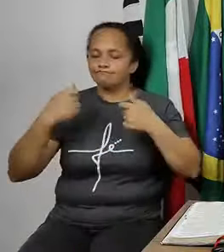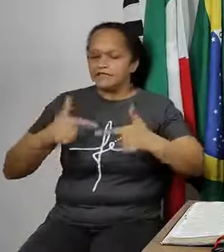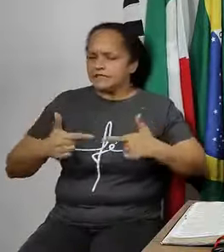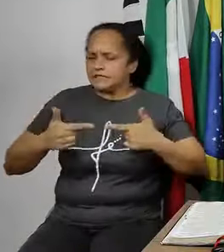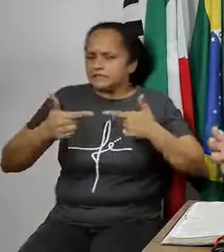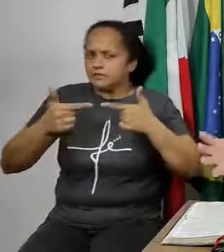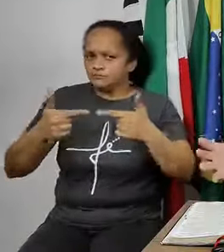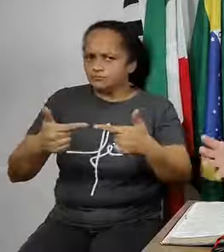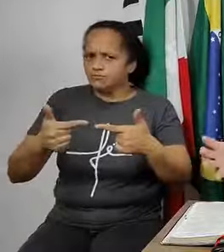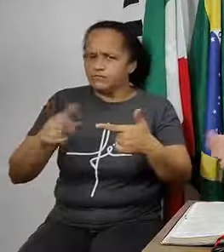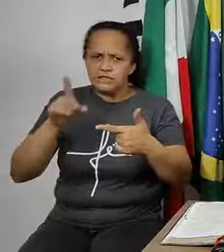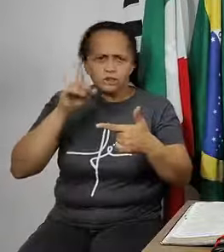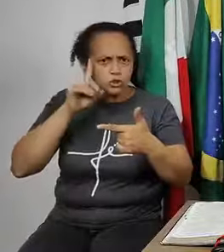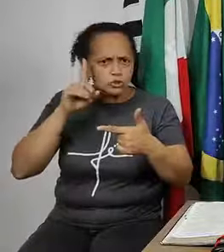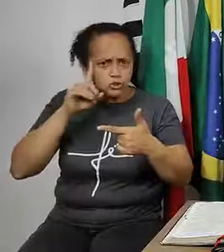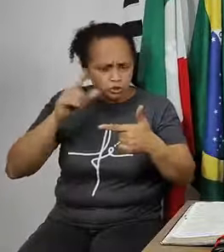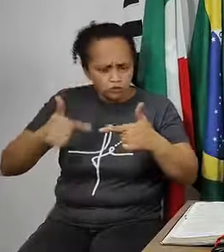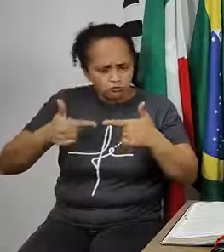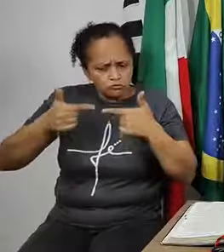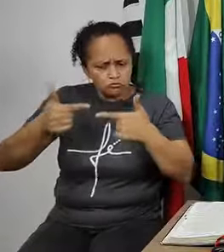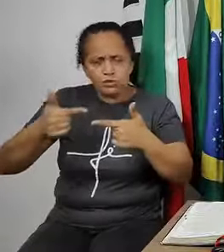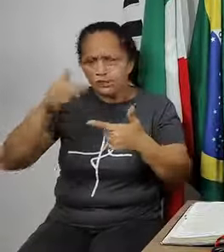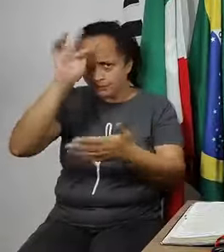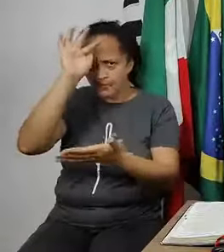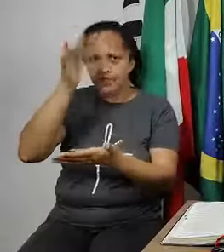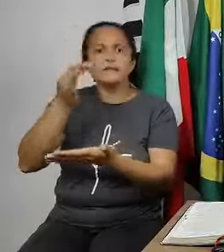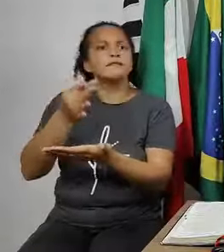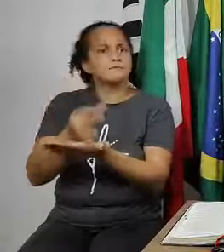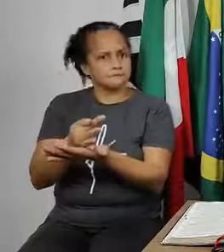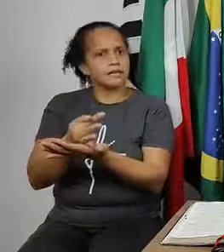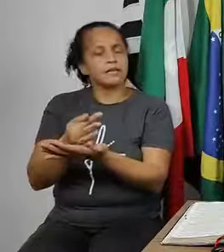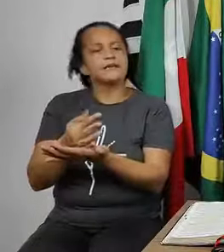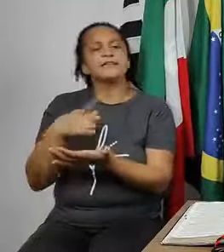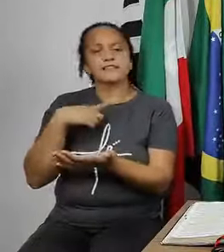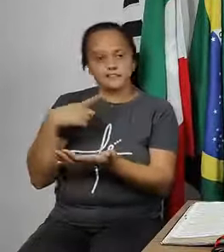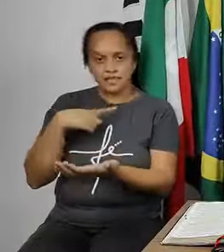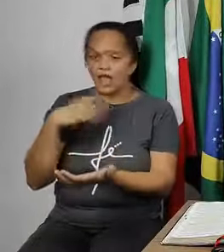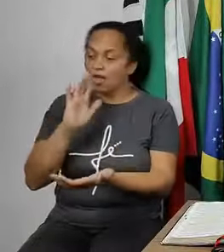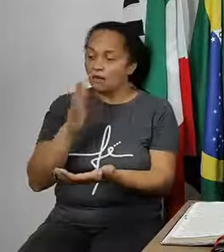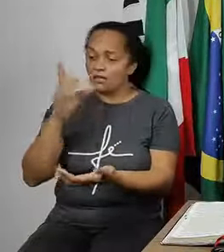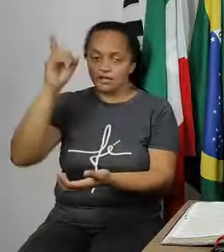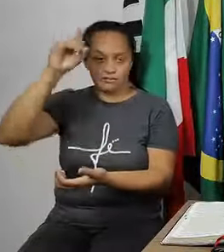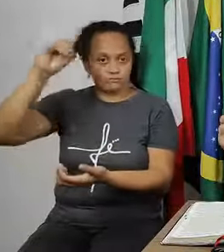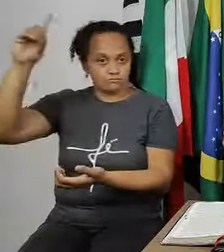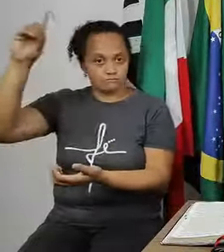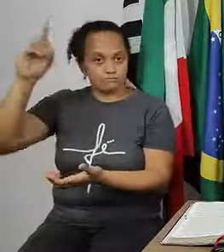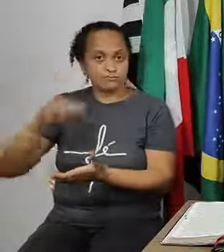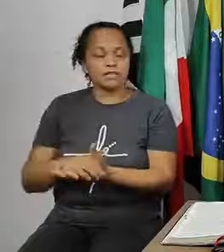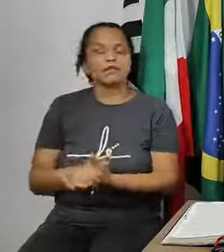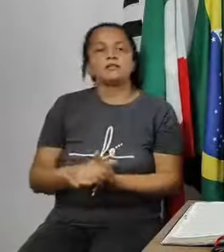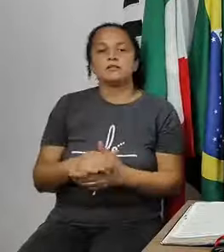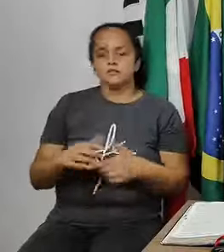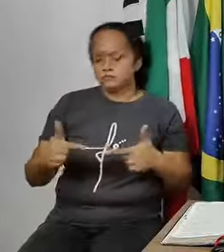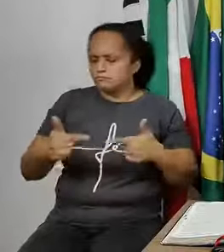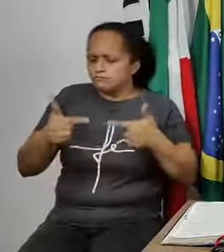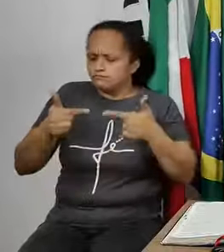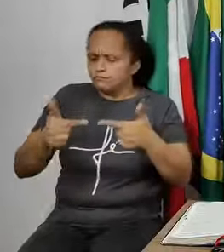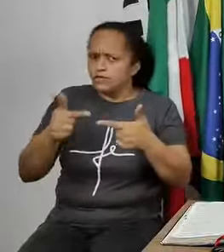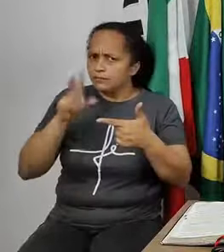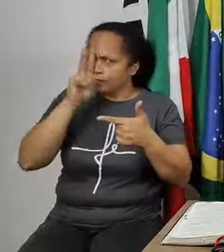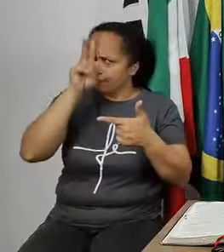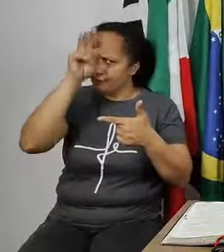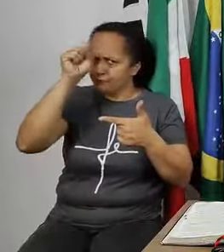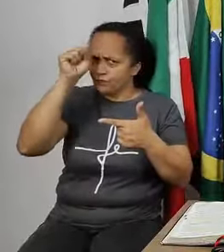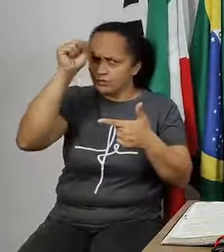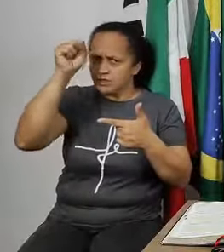batalhar diligentemente pela fé que nós recebemos do Senhor. Batalhar pela edificação da